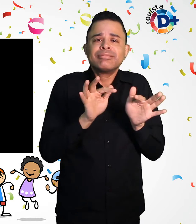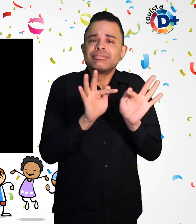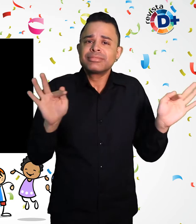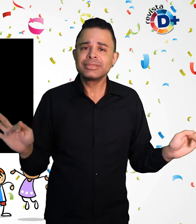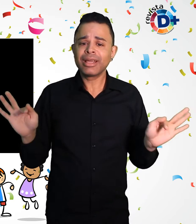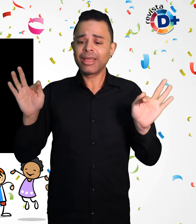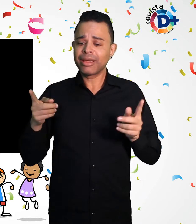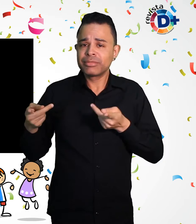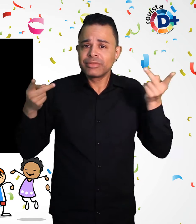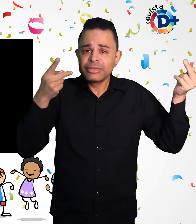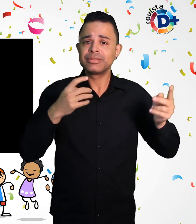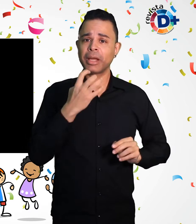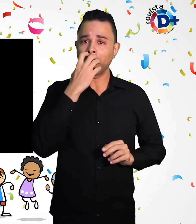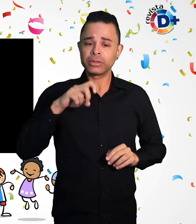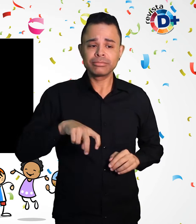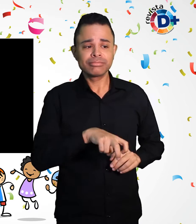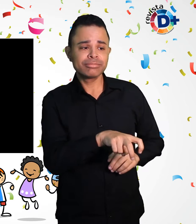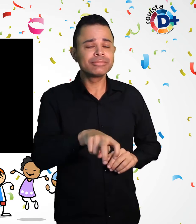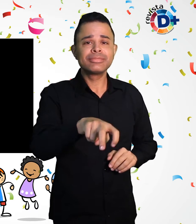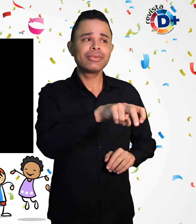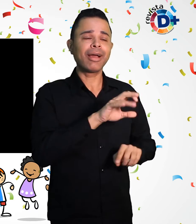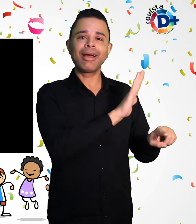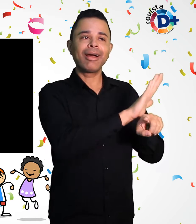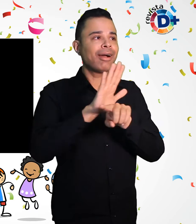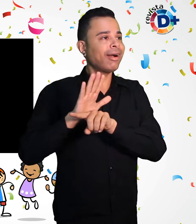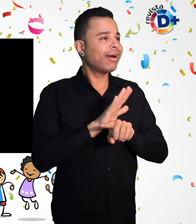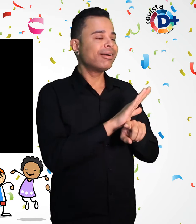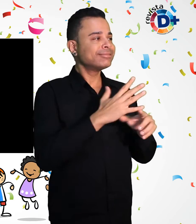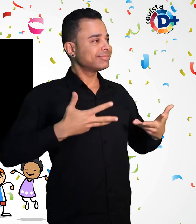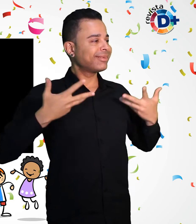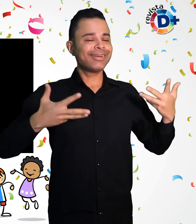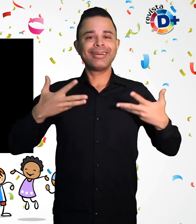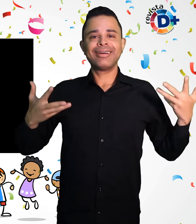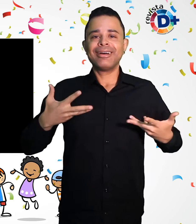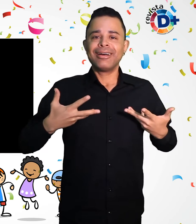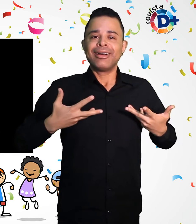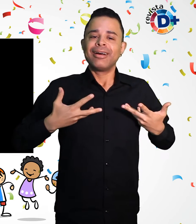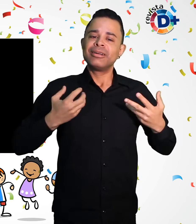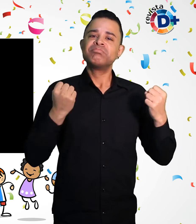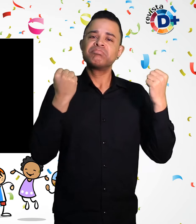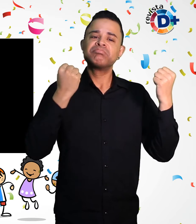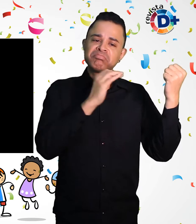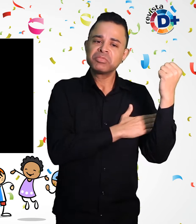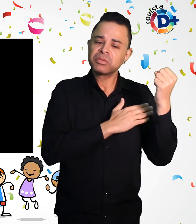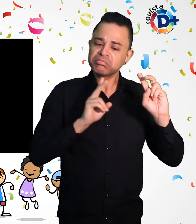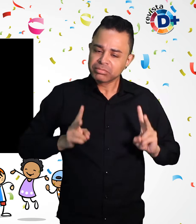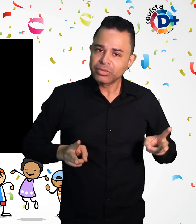singela é capaz de dar forças para que essas pessoas sigam firmes no tratamento